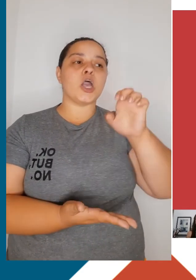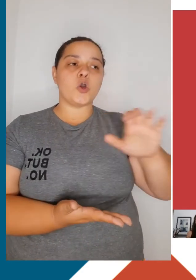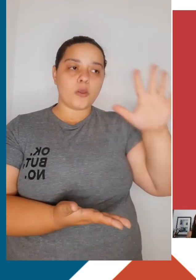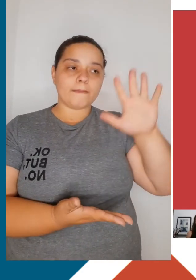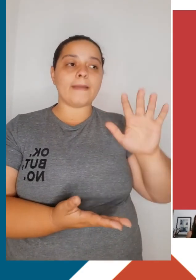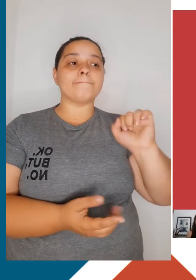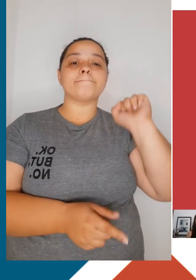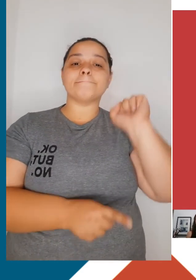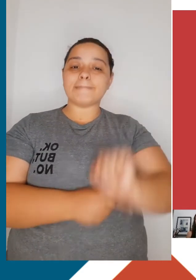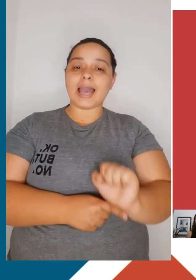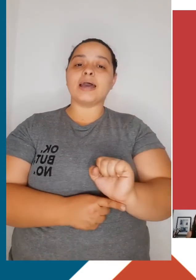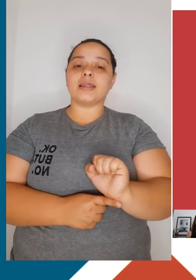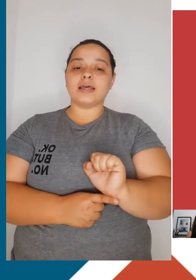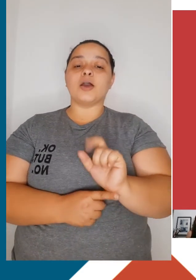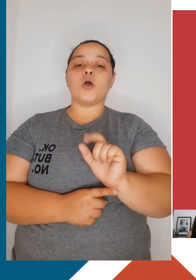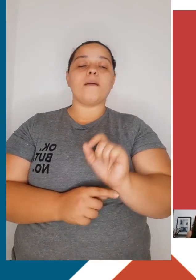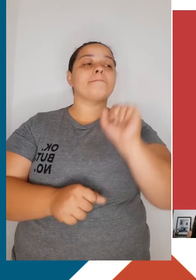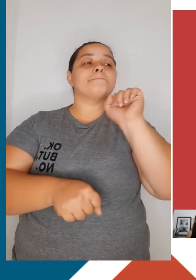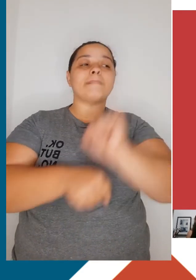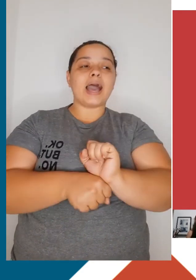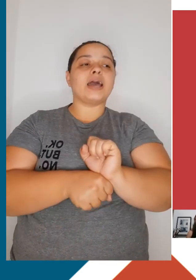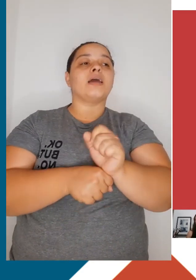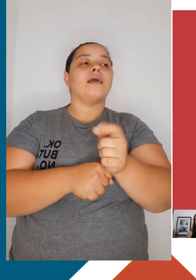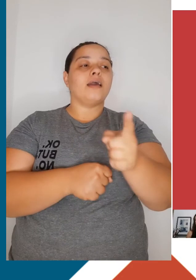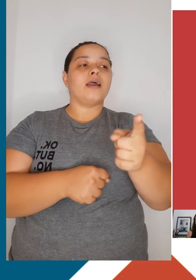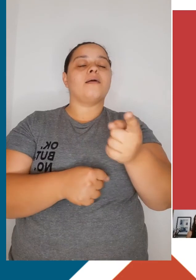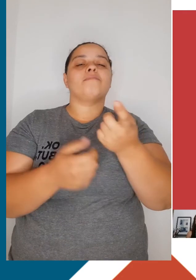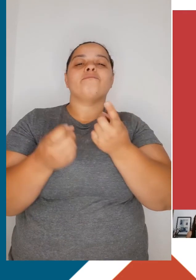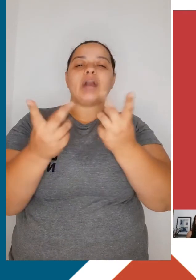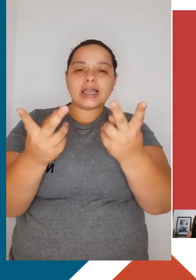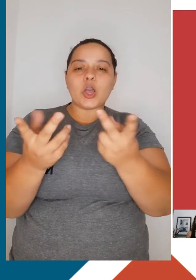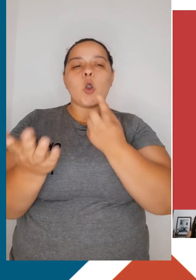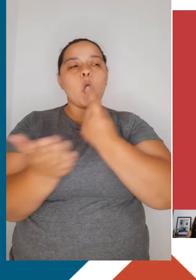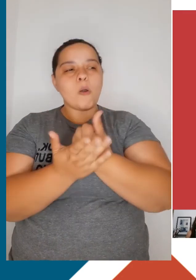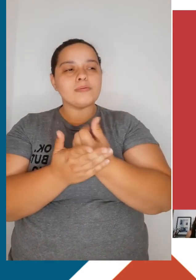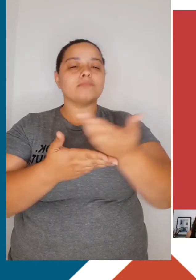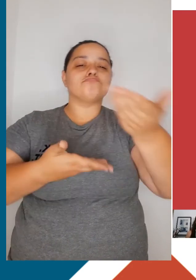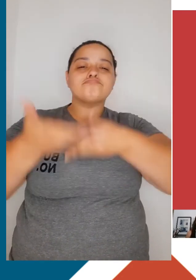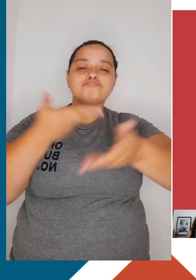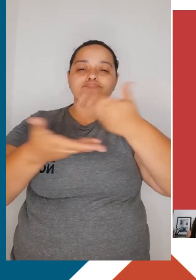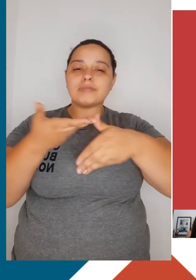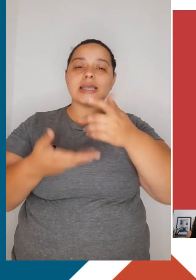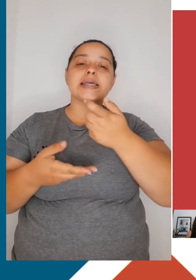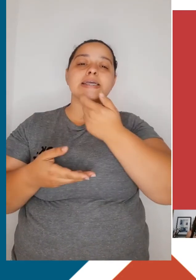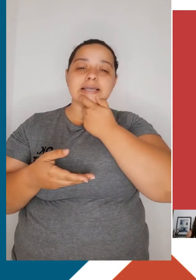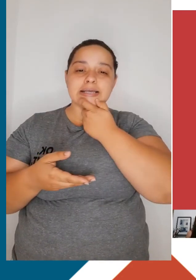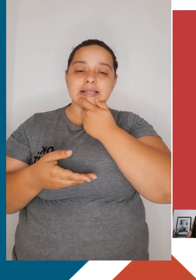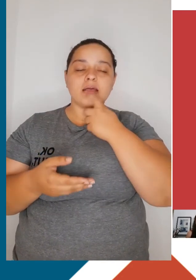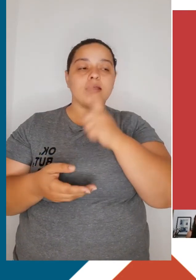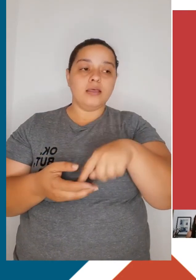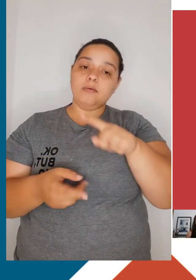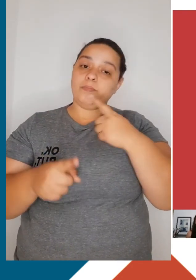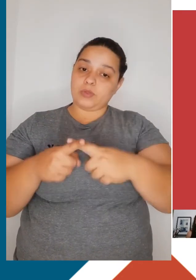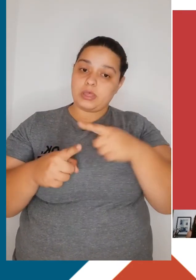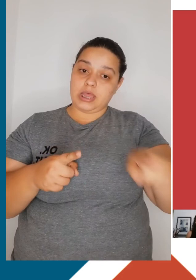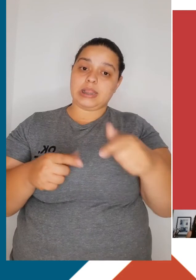europeias parem de comercializar com a Inglaterra. Isso porque, nesse momento, né, Napoleão está buscando desenvolver o